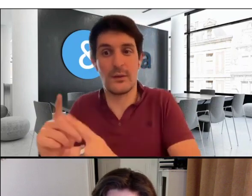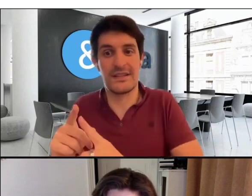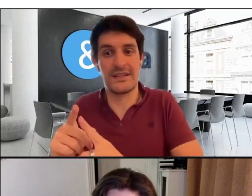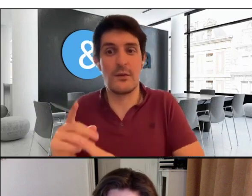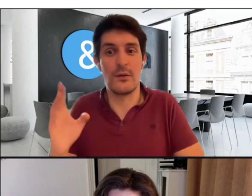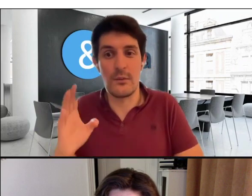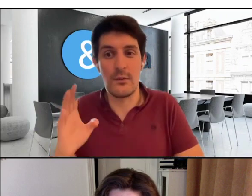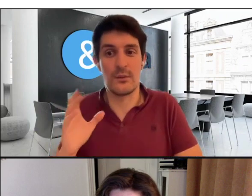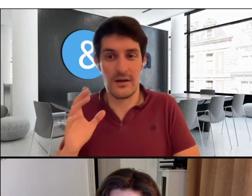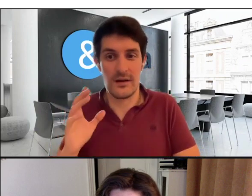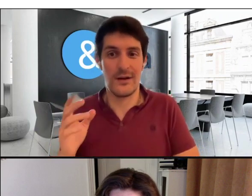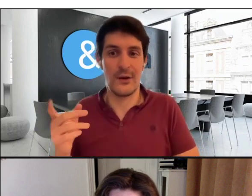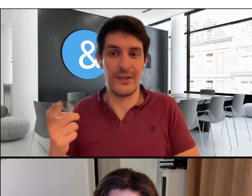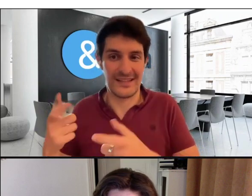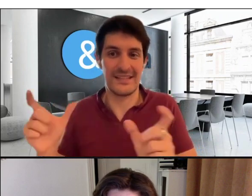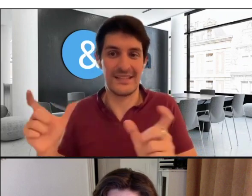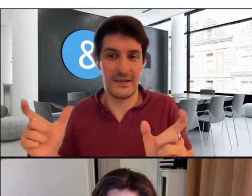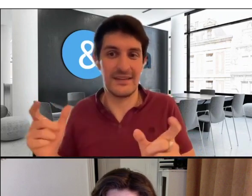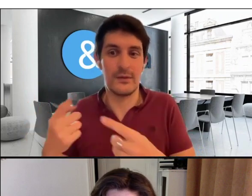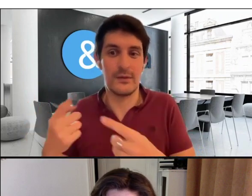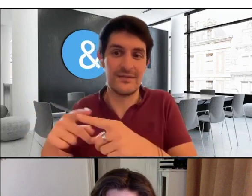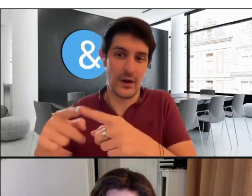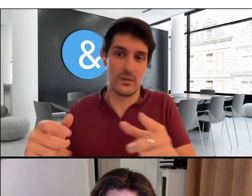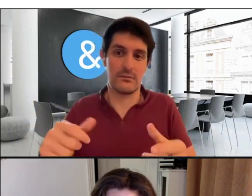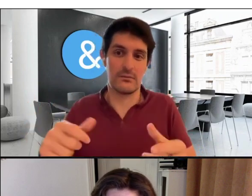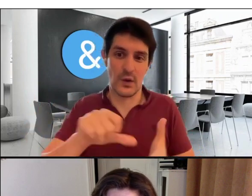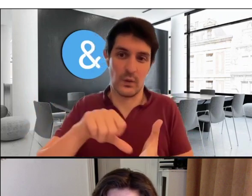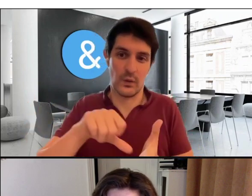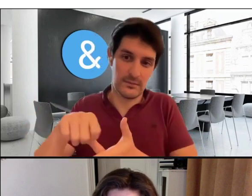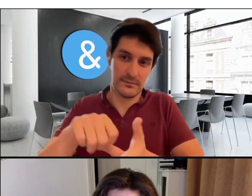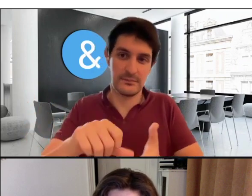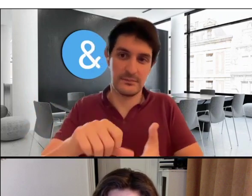le besoin d'accessibilité aux différents endroits.